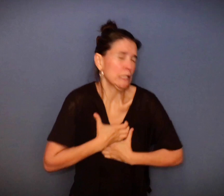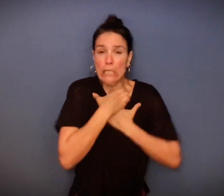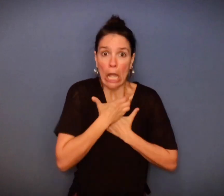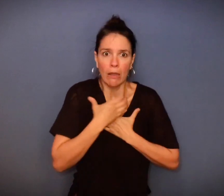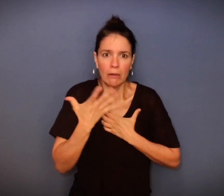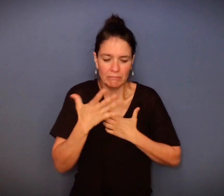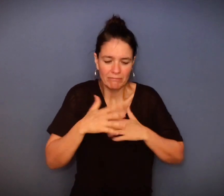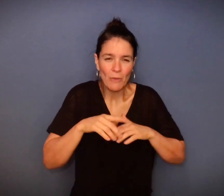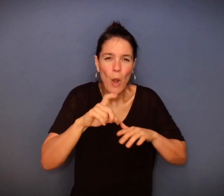sa mort certaine.